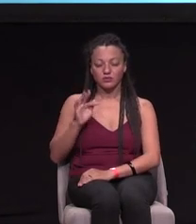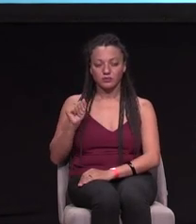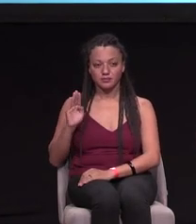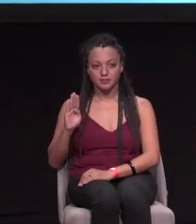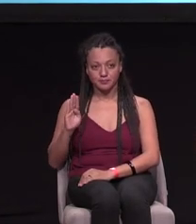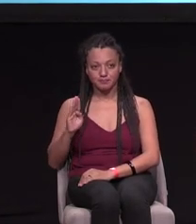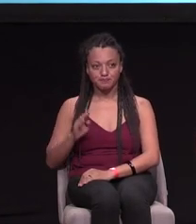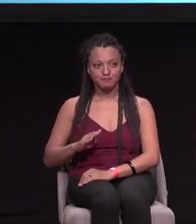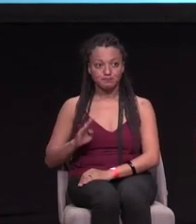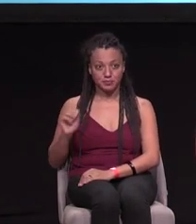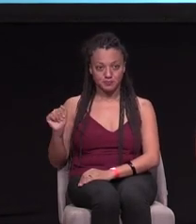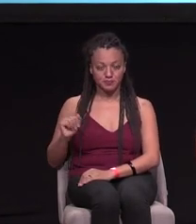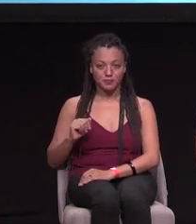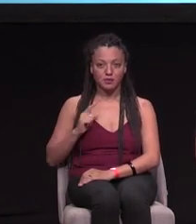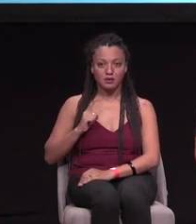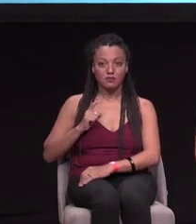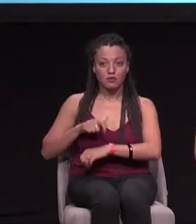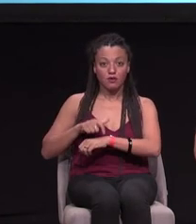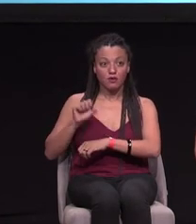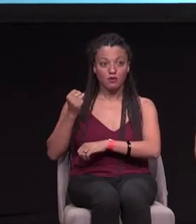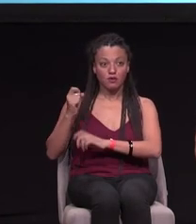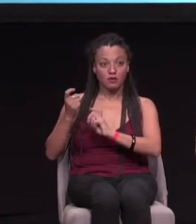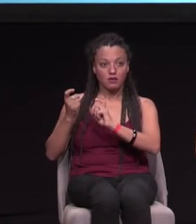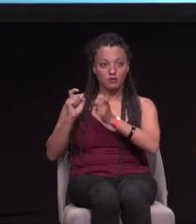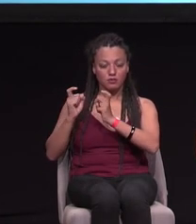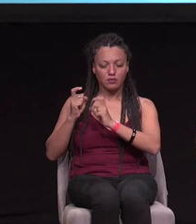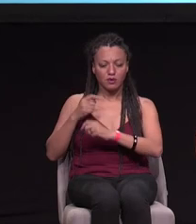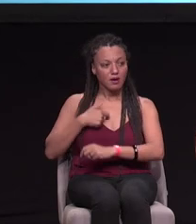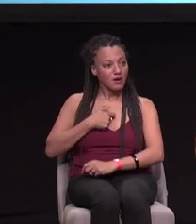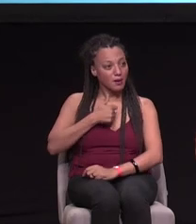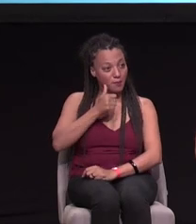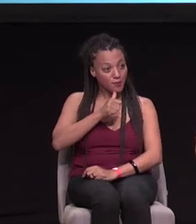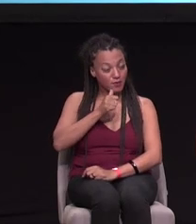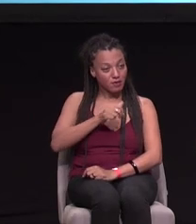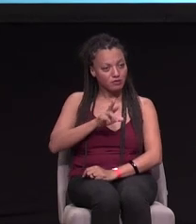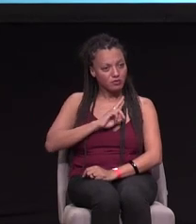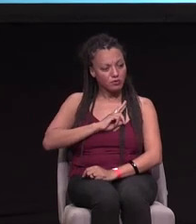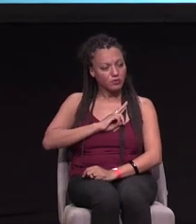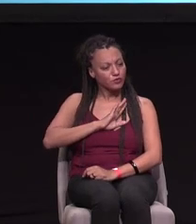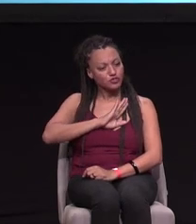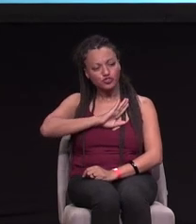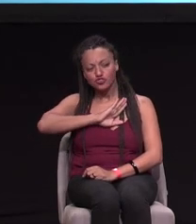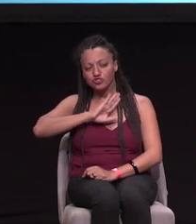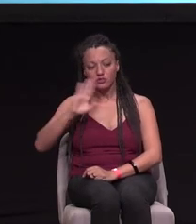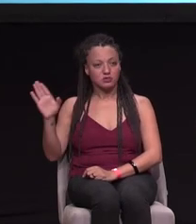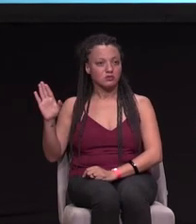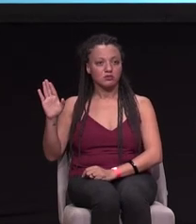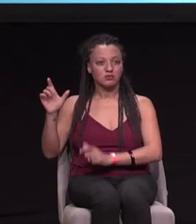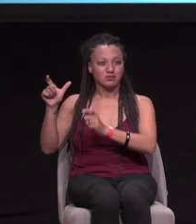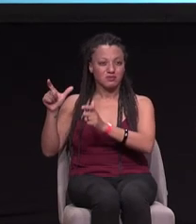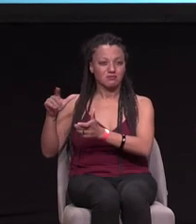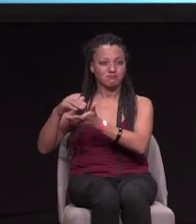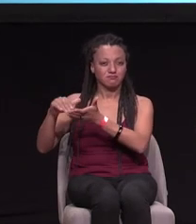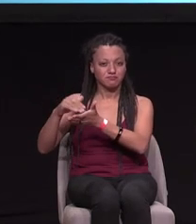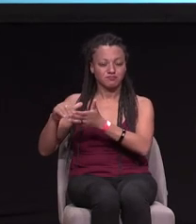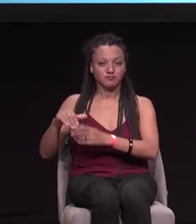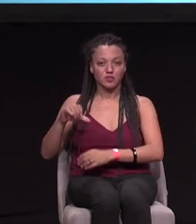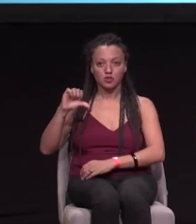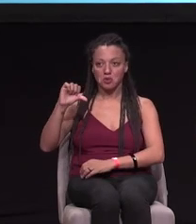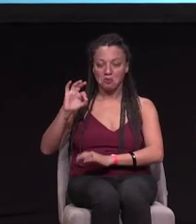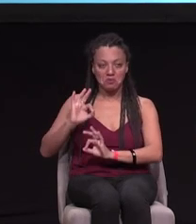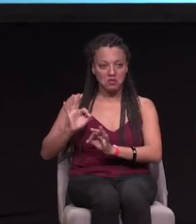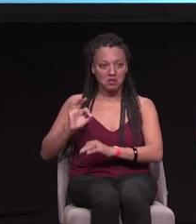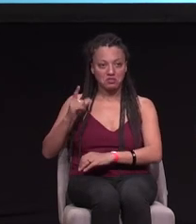chegou a 18 horas da reunião dela ela falou assim eu vou direto lá pra cá a reitoria né não houve nada